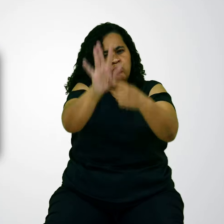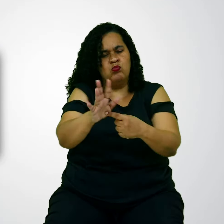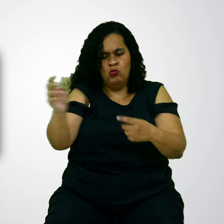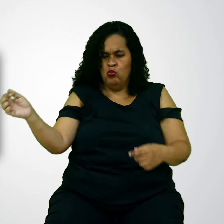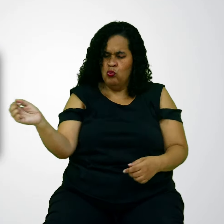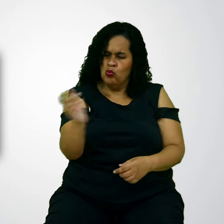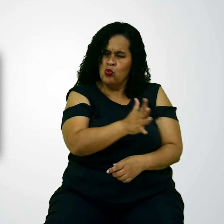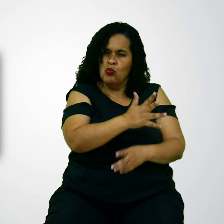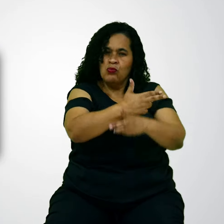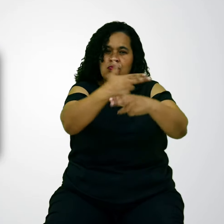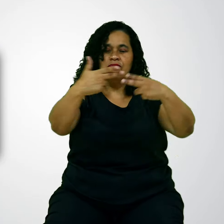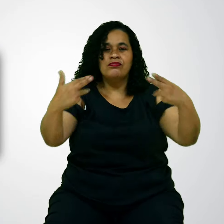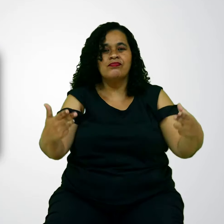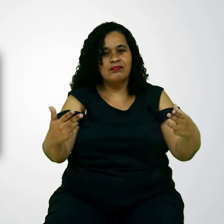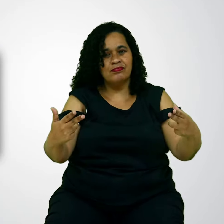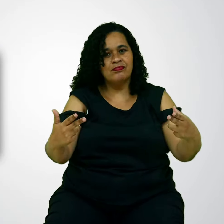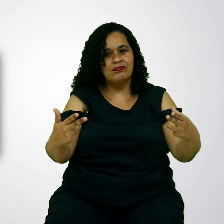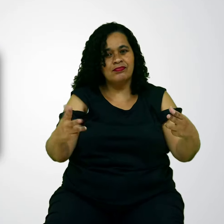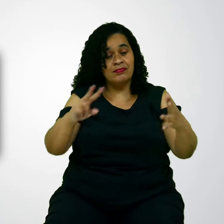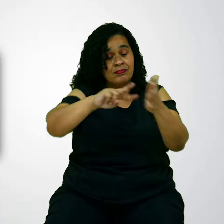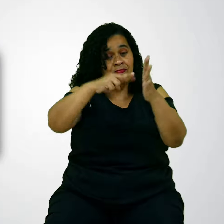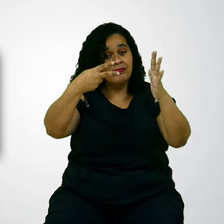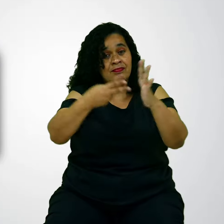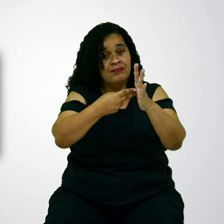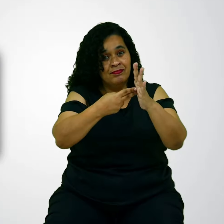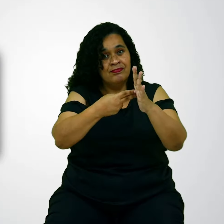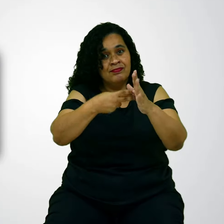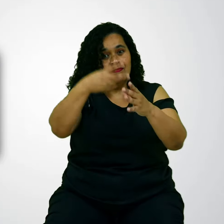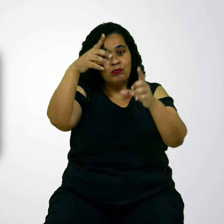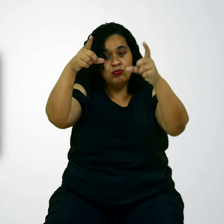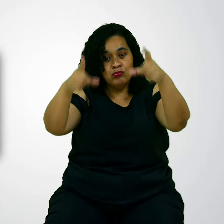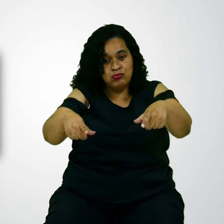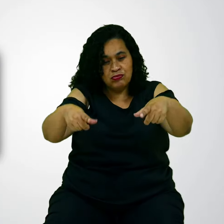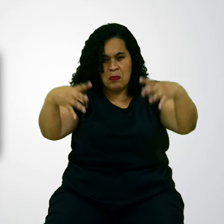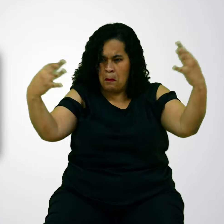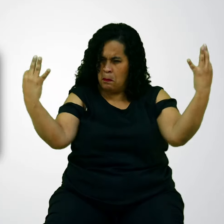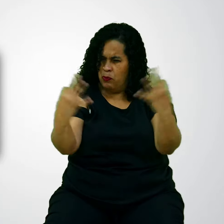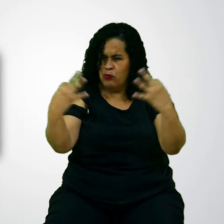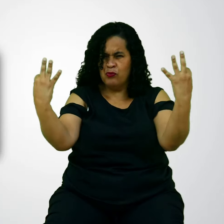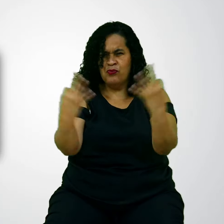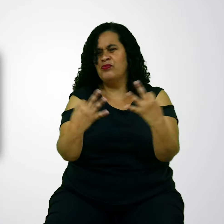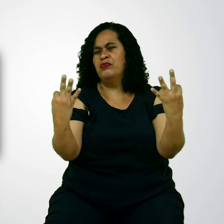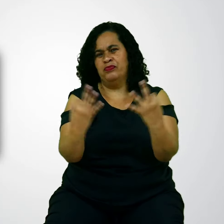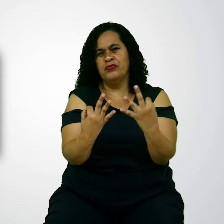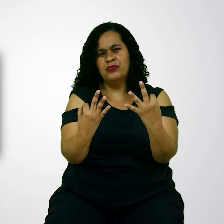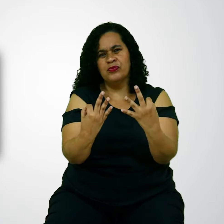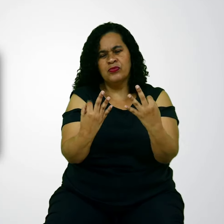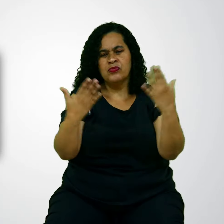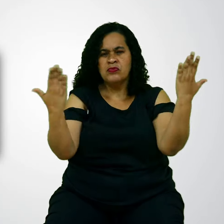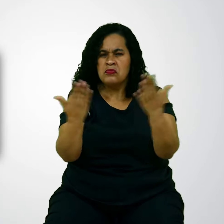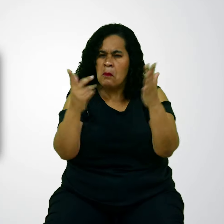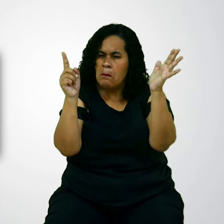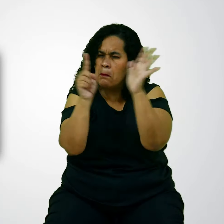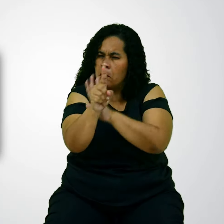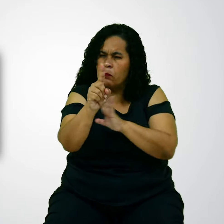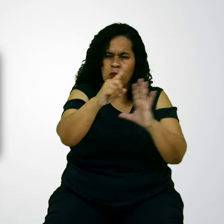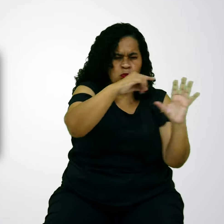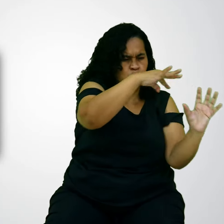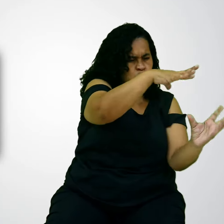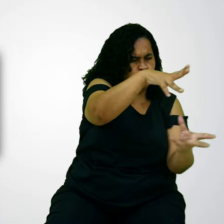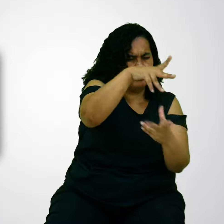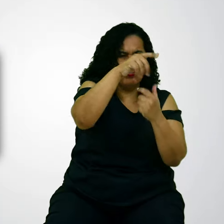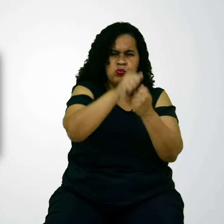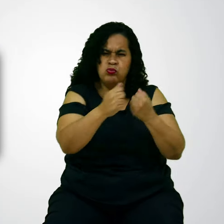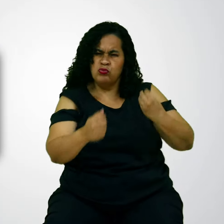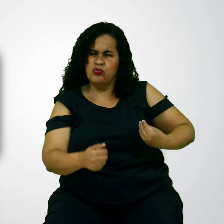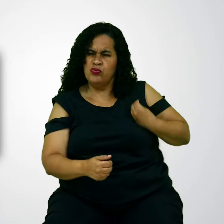visão de cidade perfeita que ele tem. Será que a gente não está aqui também neste mundo para ajudar a enxugar as lágrimas das